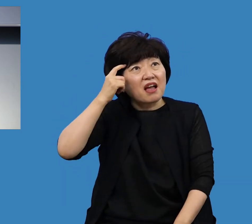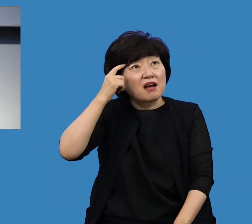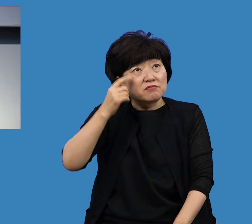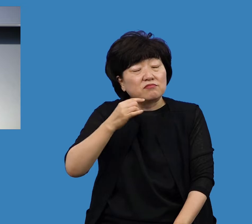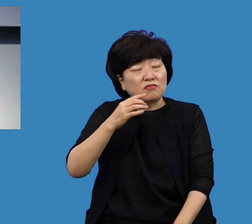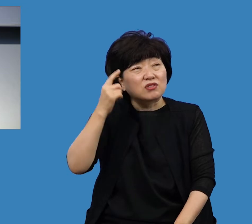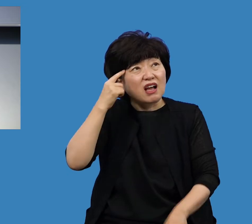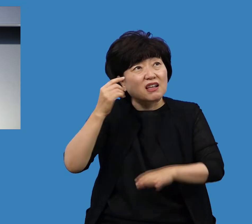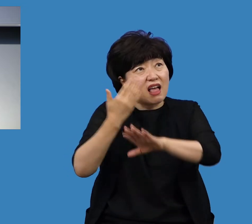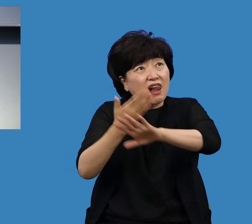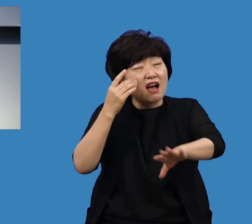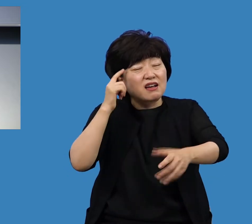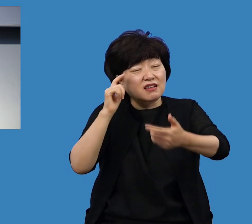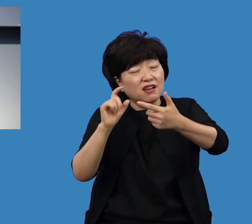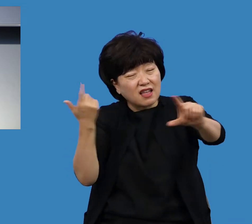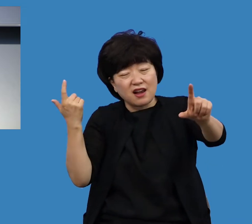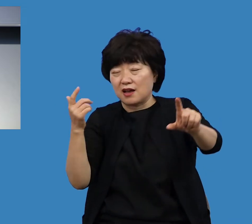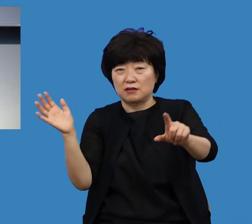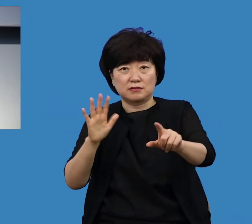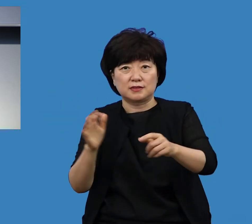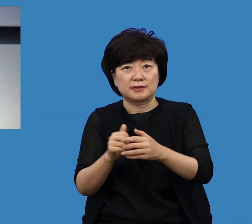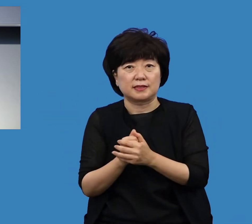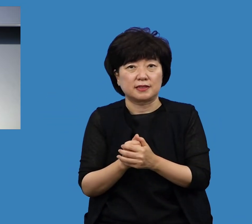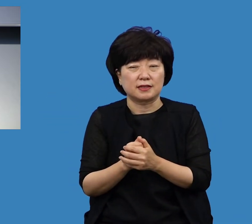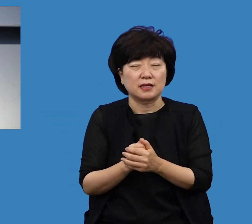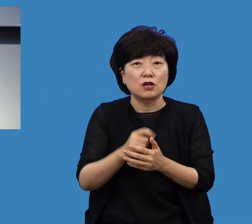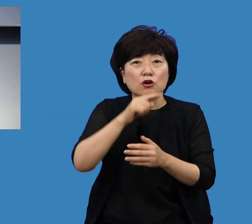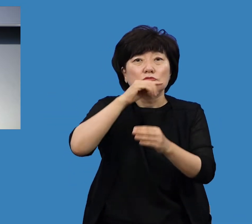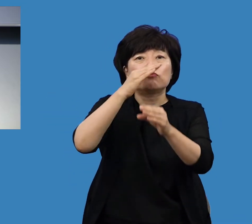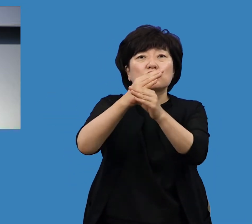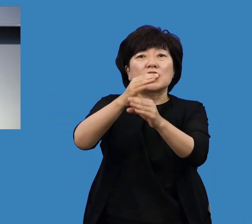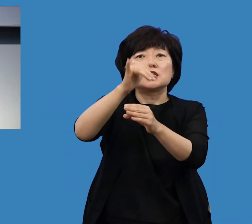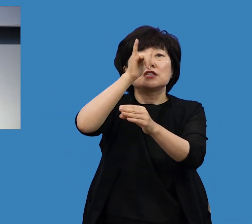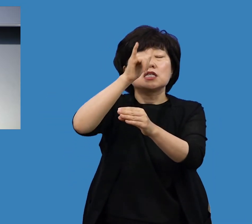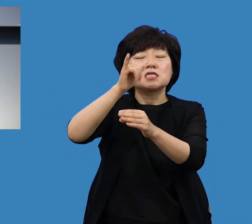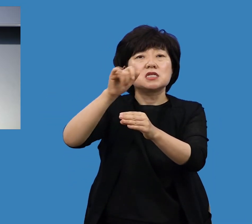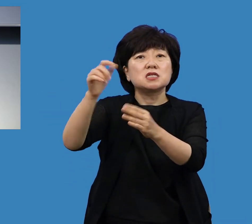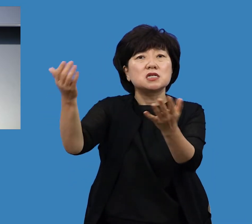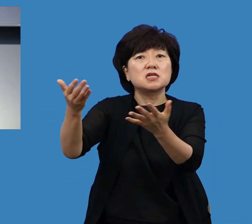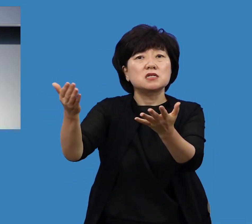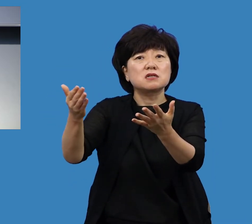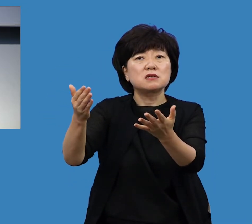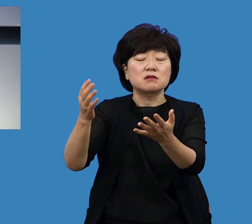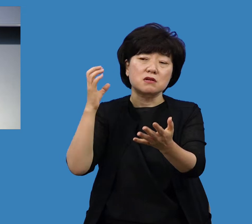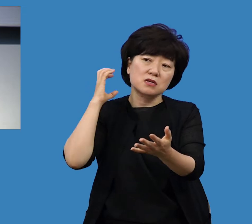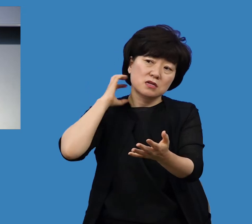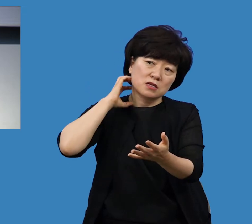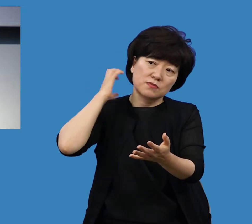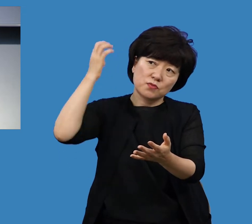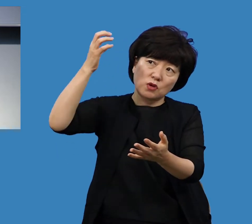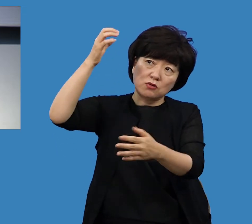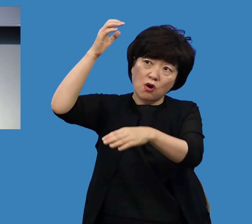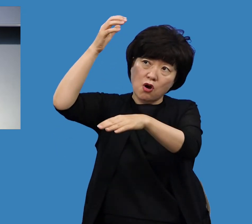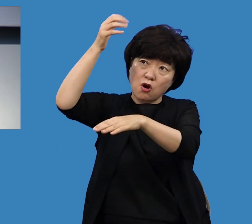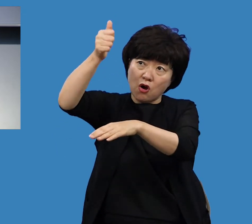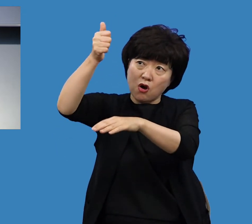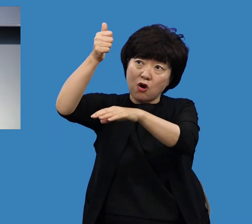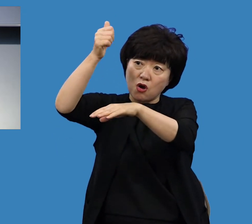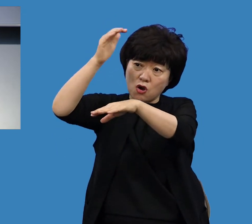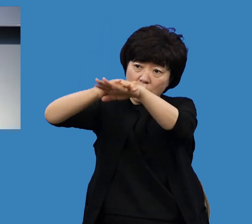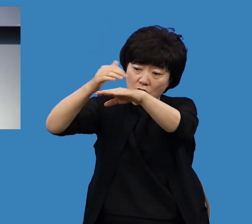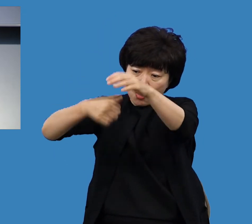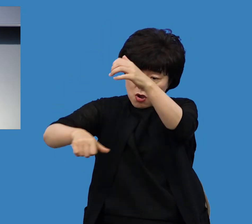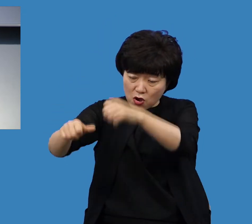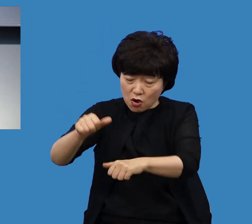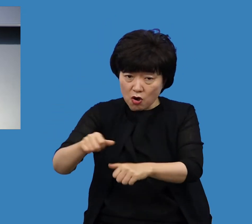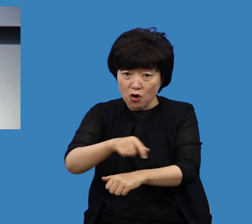영에서부터 시작되는 거예요. 나중에 살펴보겠지만 이 북한에서 일어나고 있는 지금 일들, 김일성이 3대째 내려오는데 아직도 김일성으로 줄줄줄 우는 거,